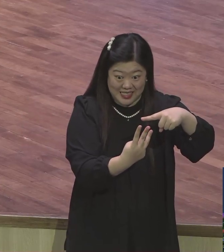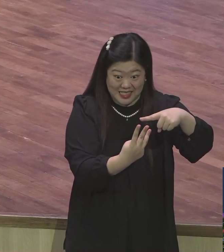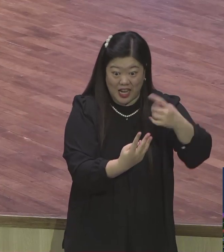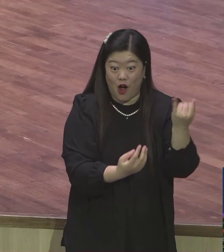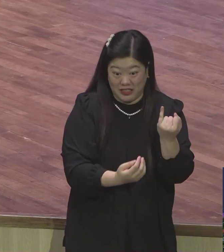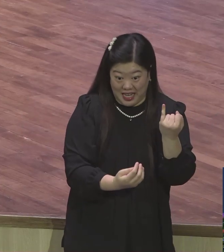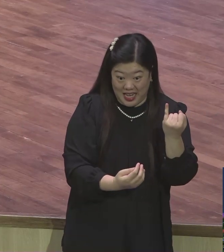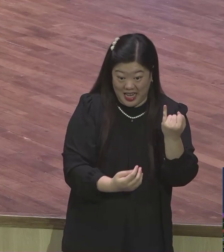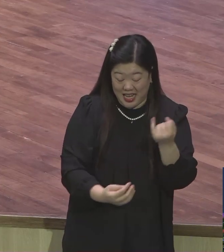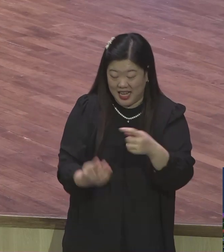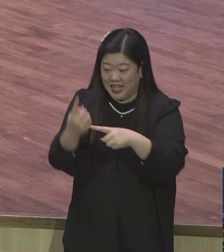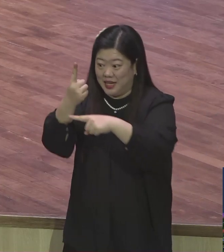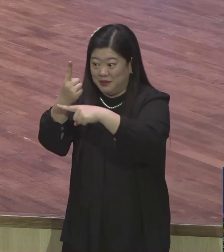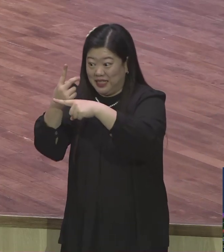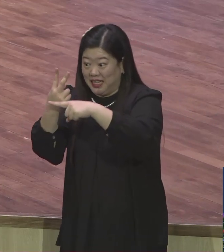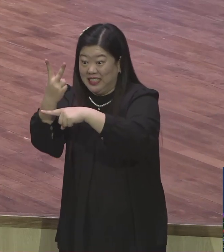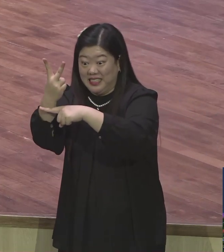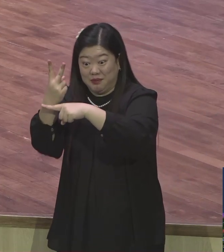있습니다.